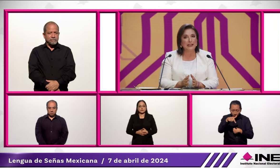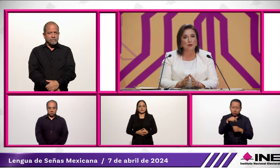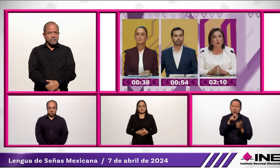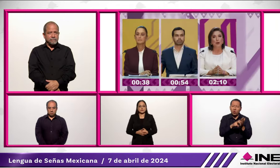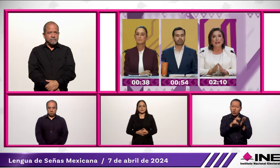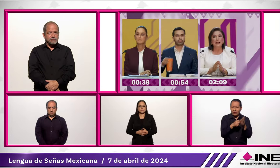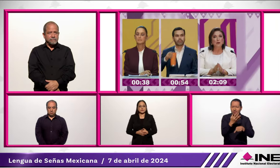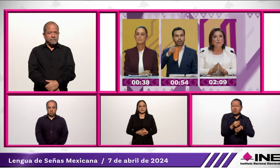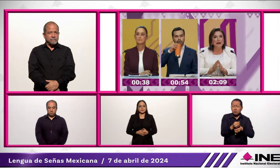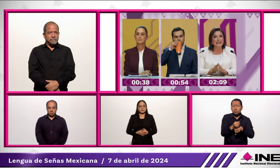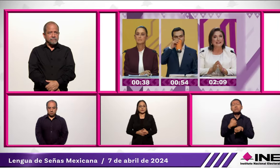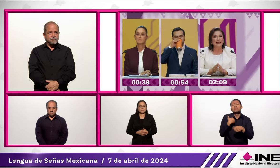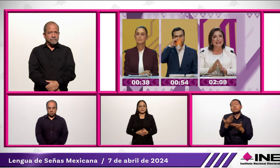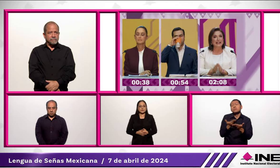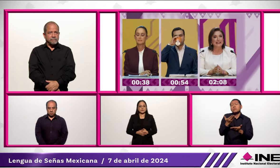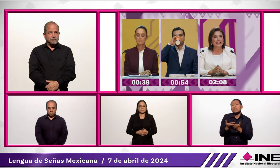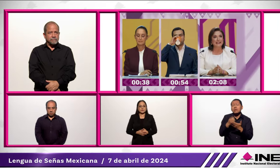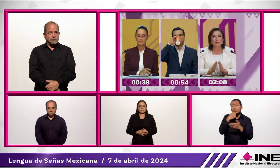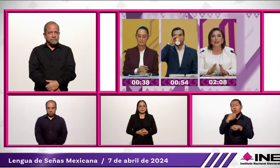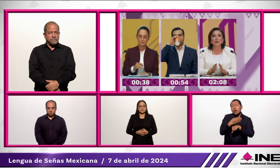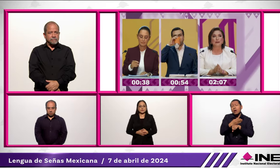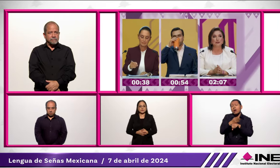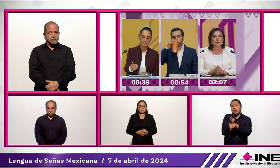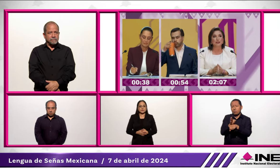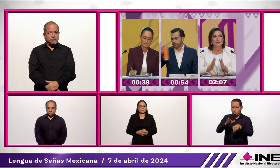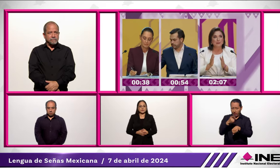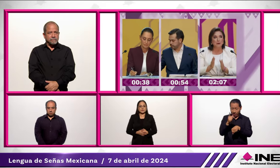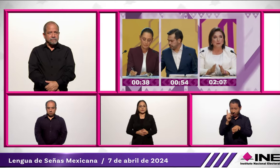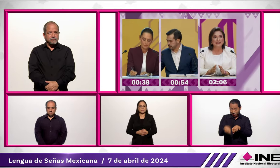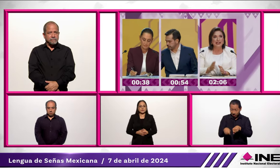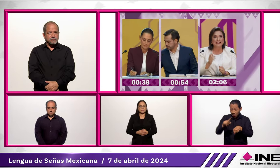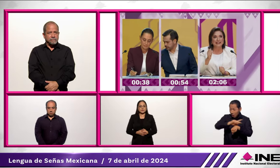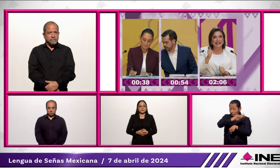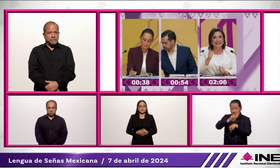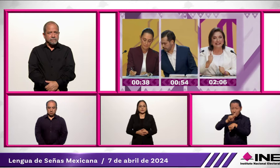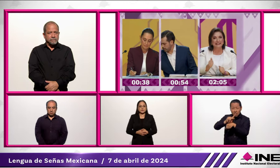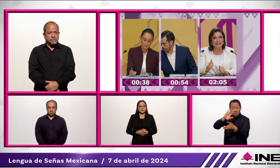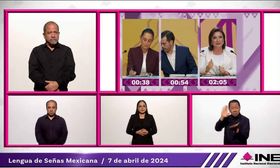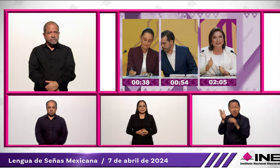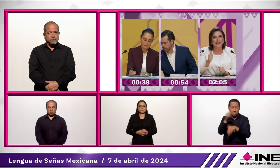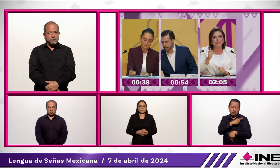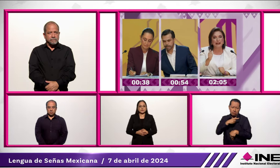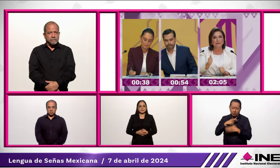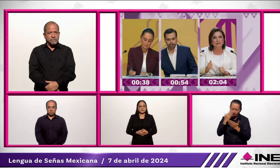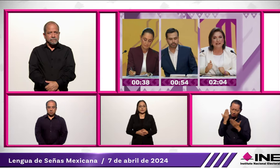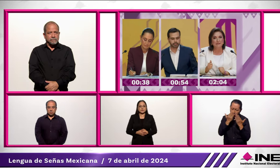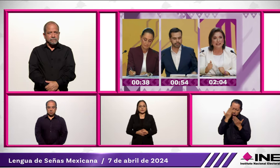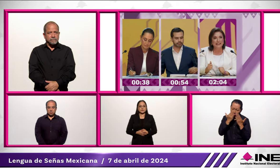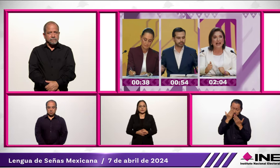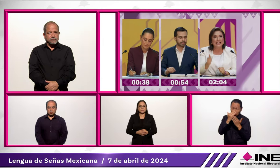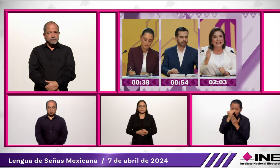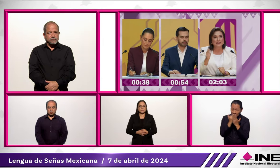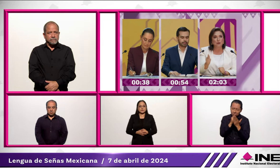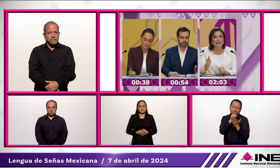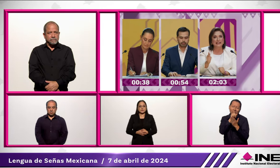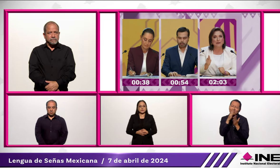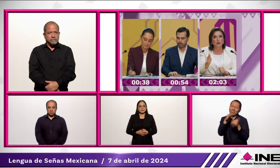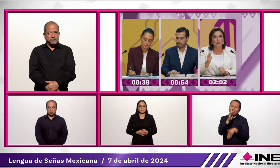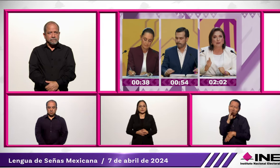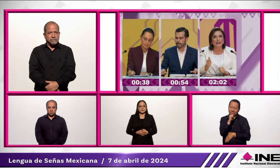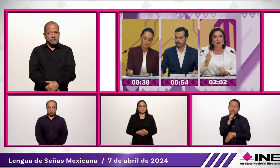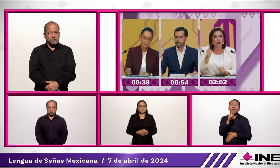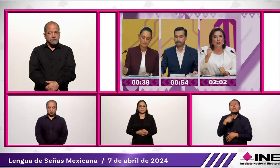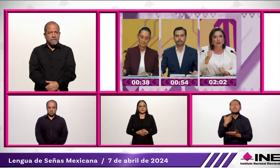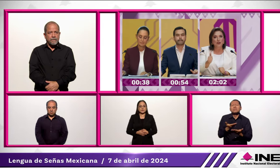tiempo completo. Ningún país sale adelante estudiando menos. Mi propuesta es estancias infantiles para la primera infancia y escuelas de